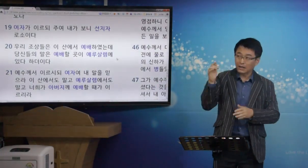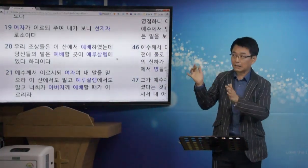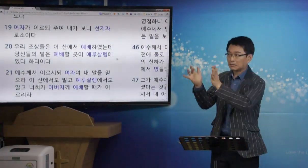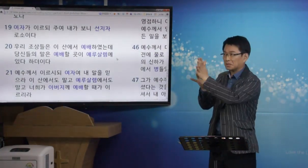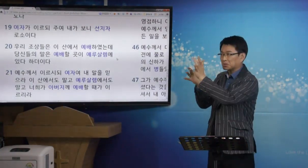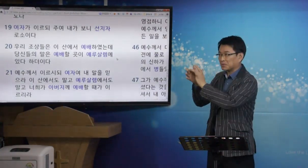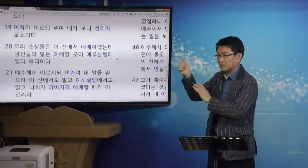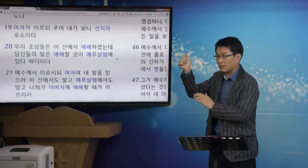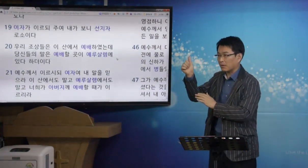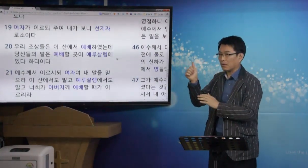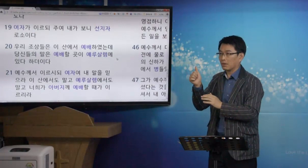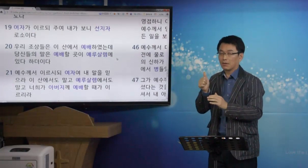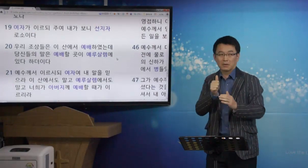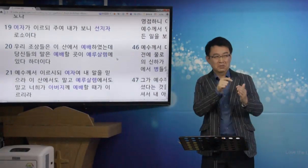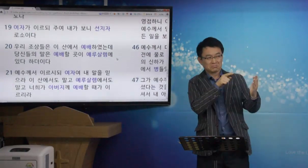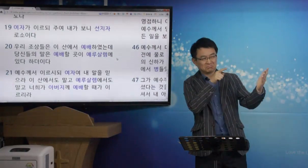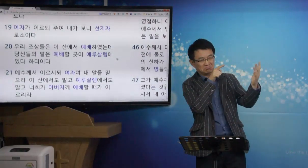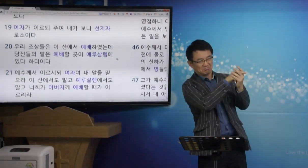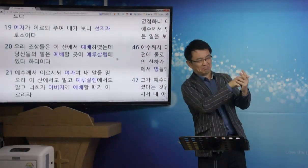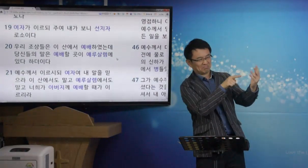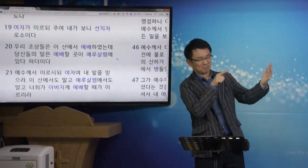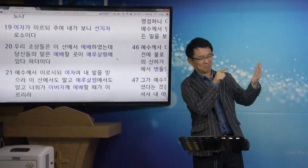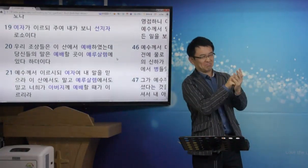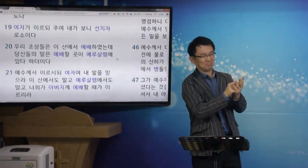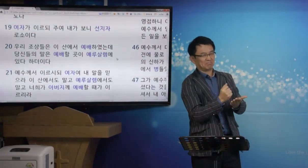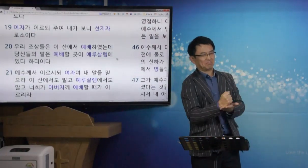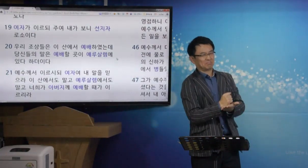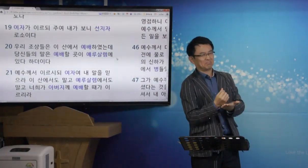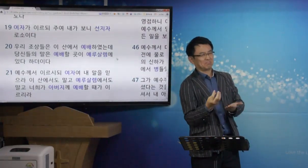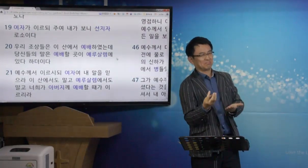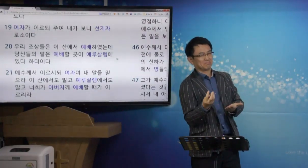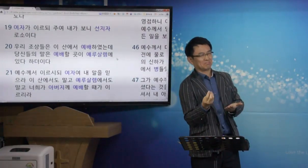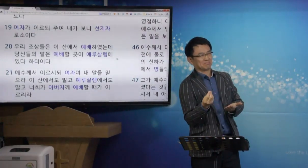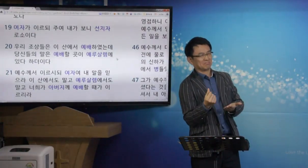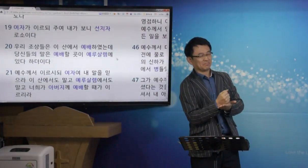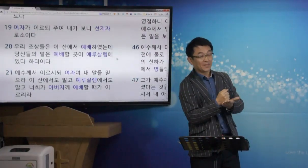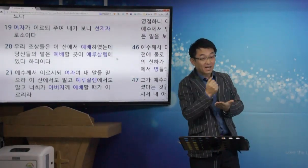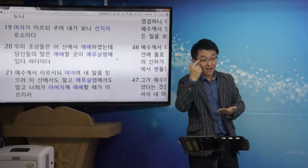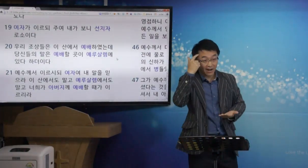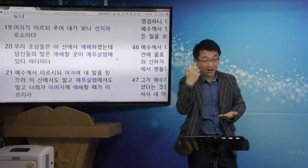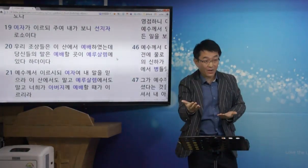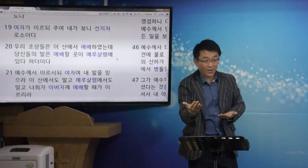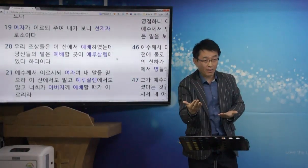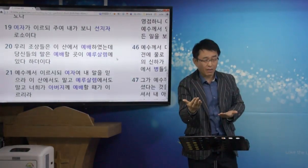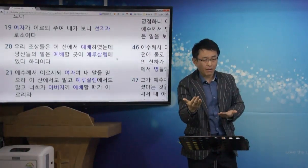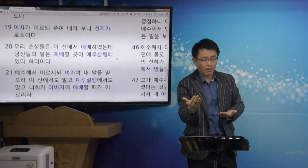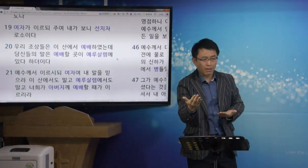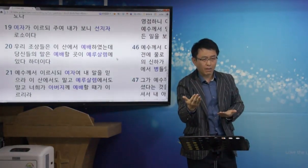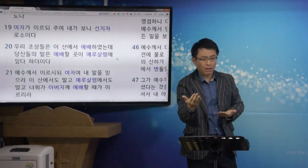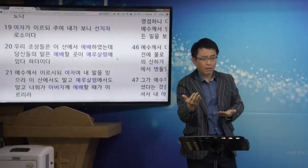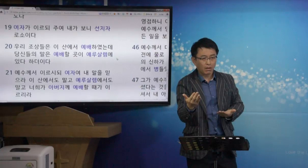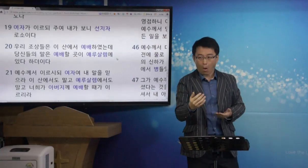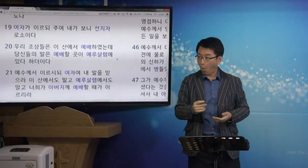여러분들이 생각했을 때 예수님께서 이 여인을 점괘 맞추듯이 딱 맞췄다라고 생각을